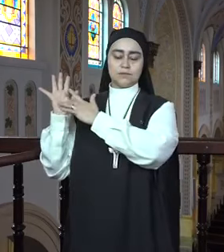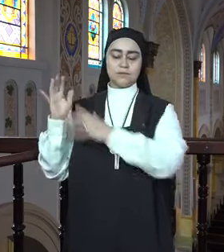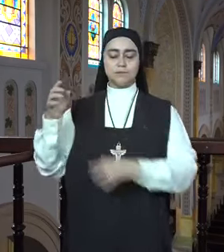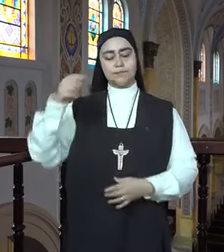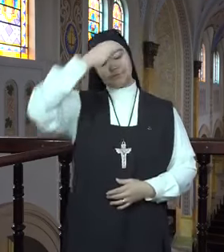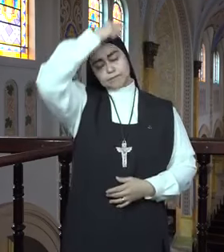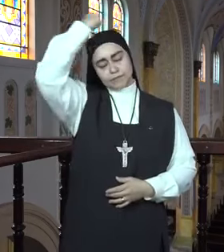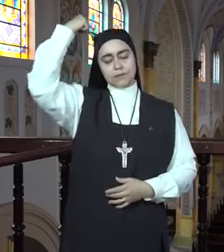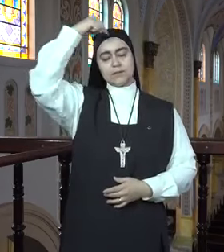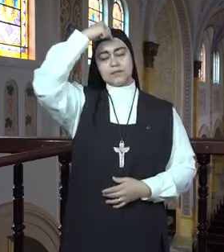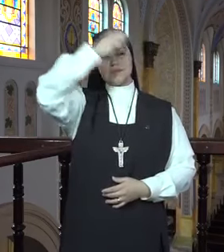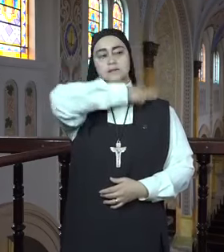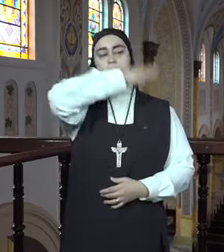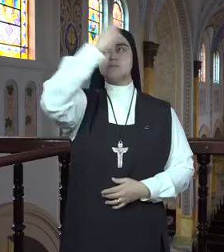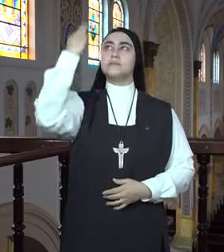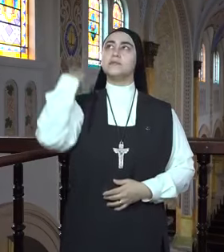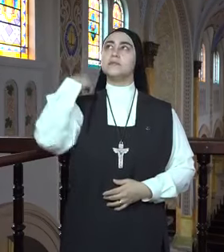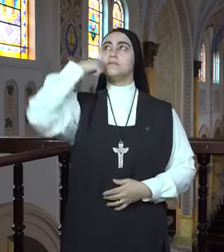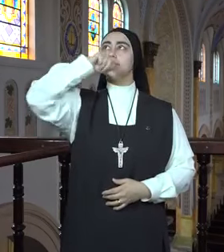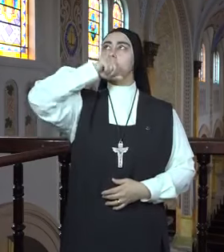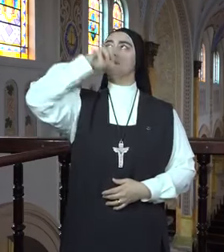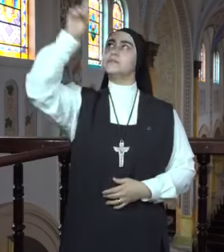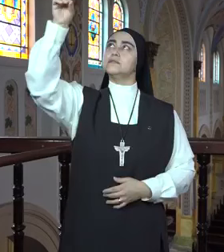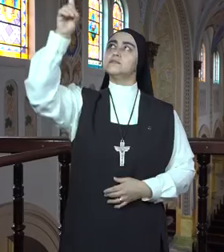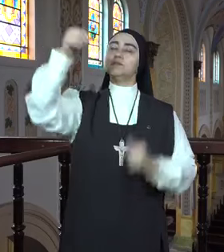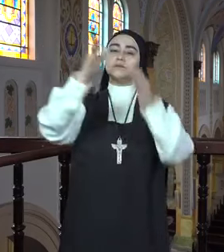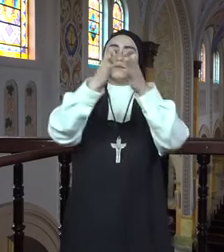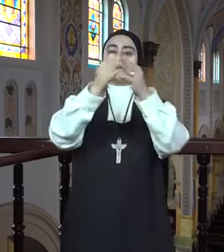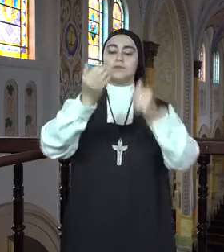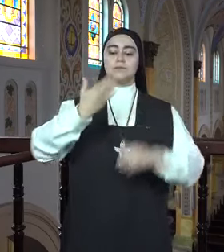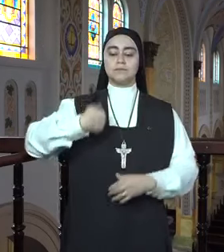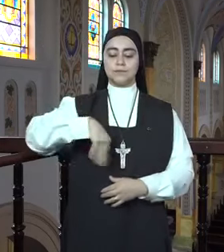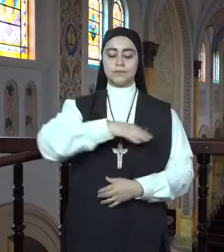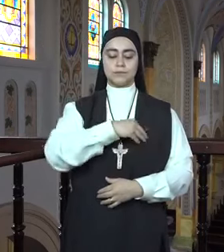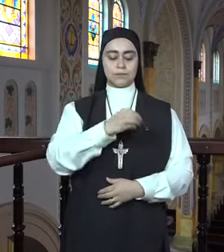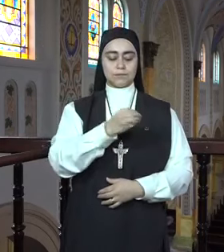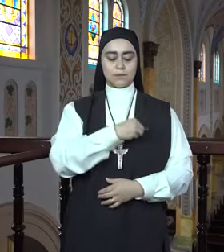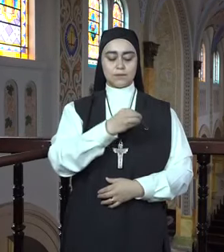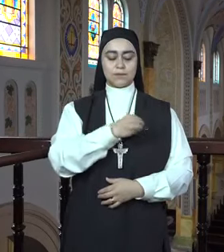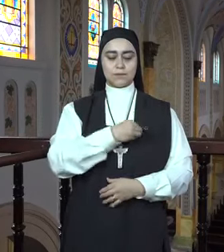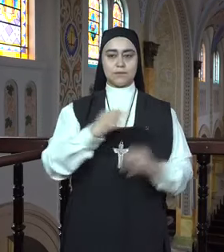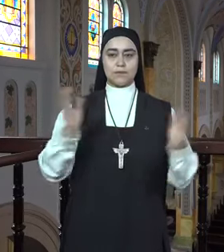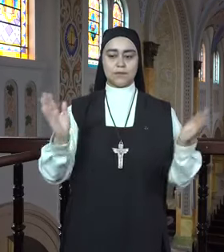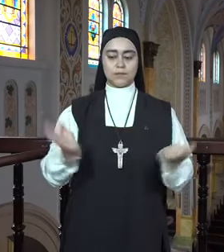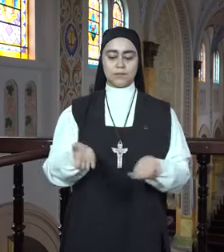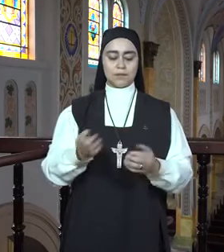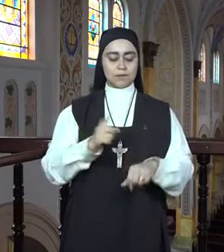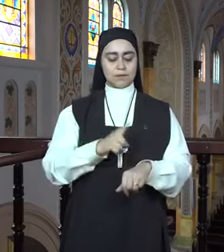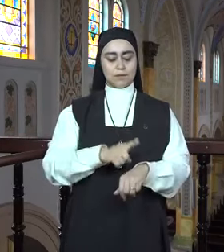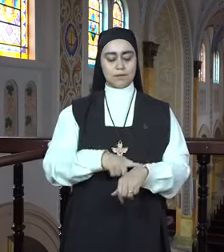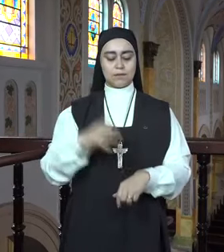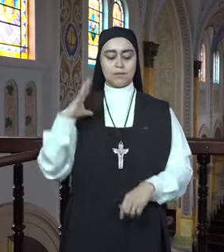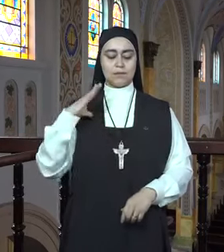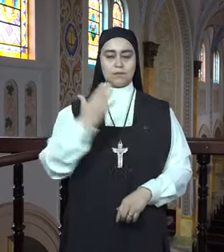Jesus. Santa Maria, Mãe de Deus, rogai por nós, pecadores, agora e na hora